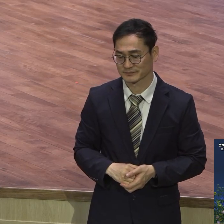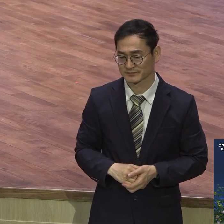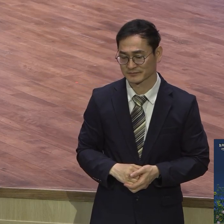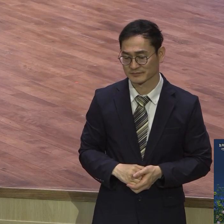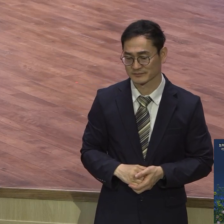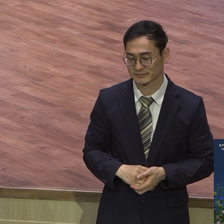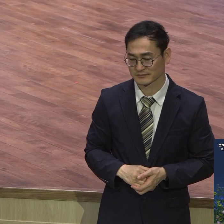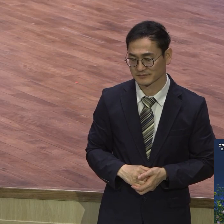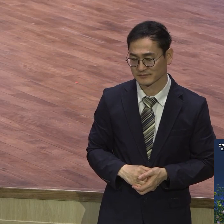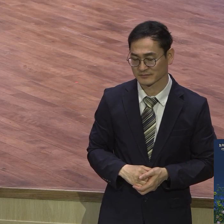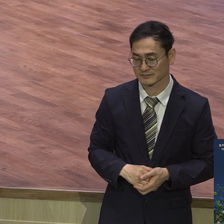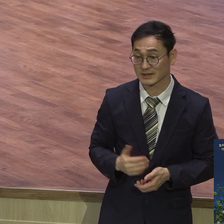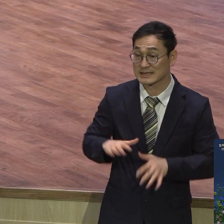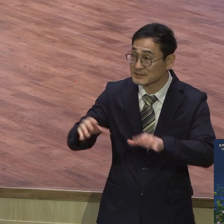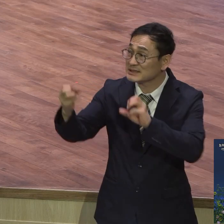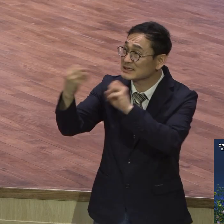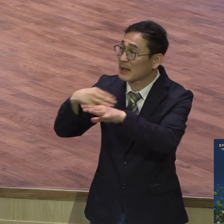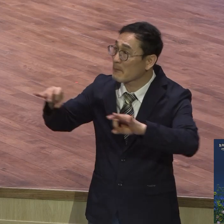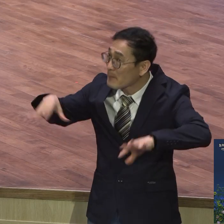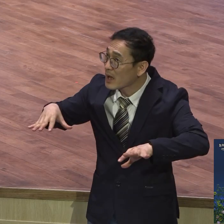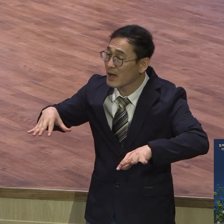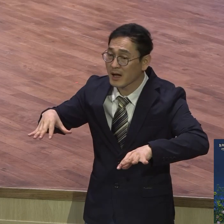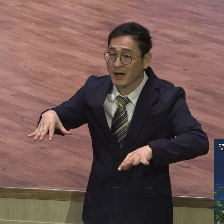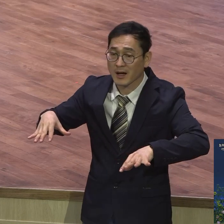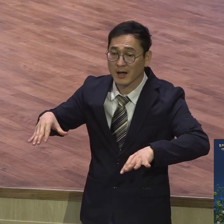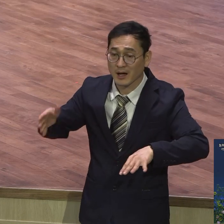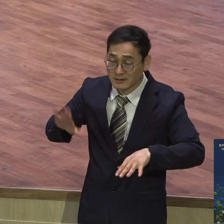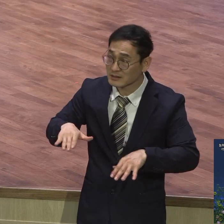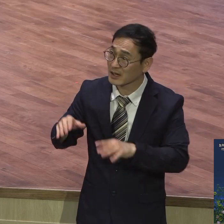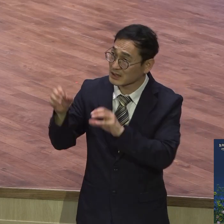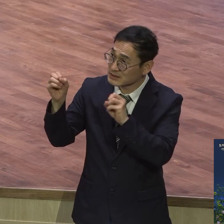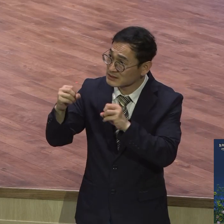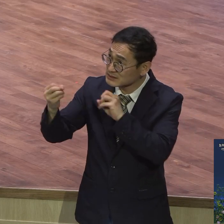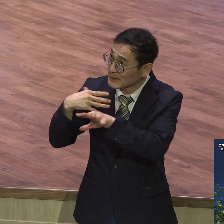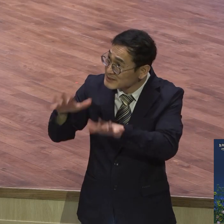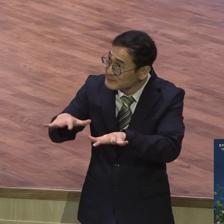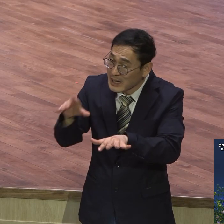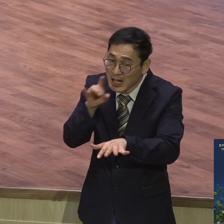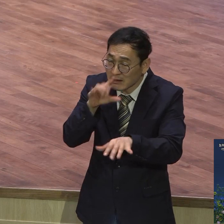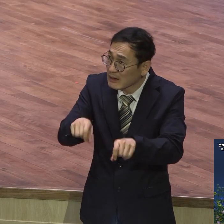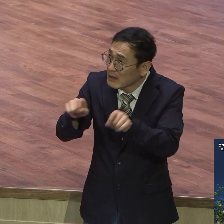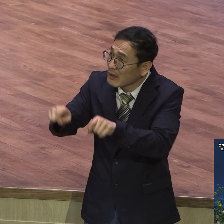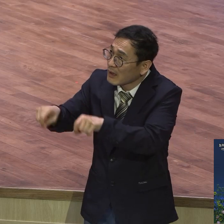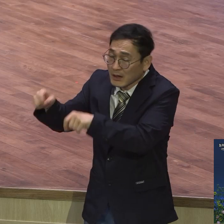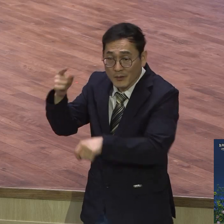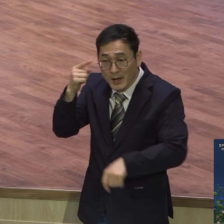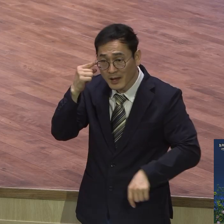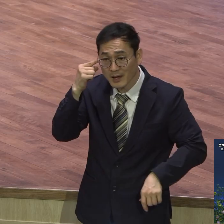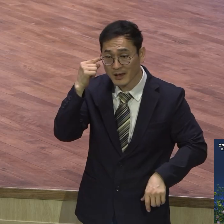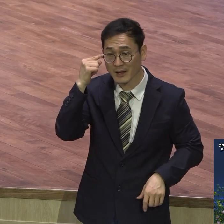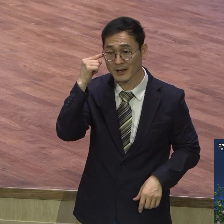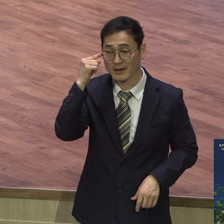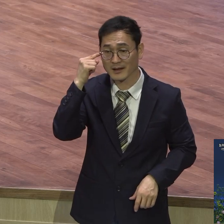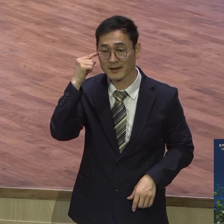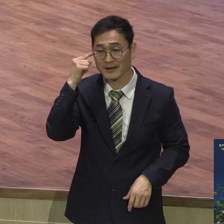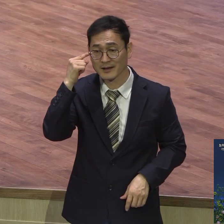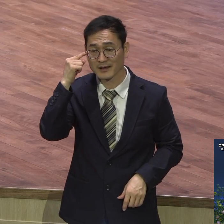수십 년을 걸려 하시느냐 왜 뺑뺑이 돌리느냐 교훈이 여기 있다니까요. 예수